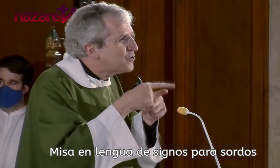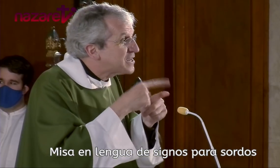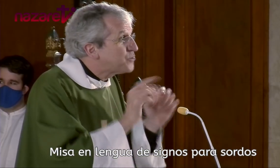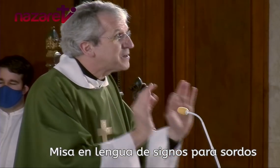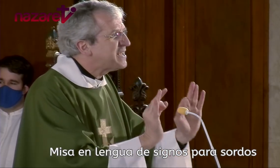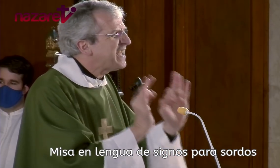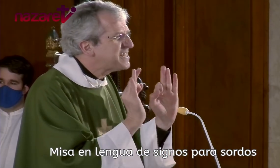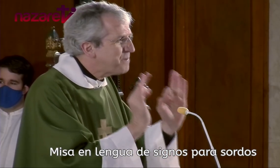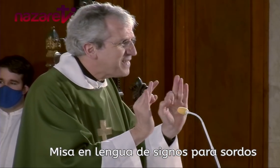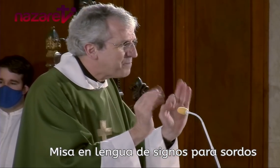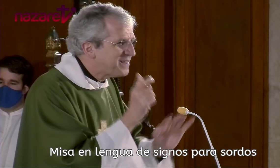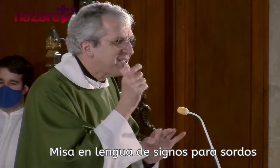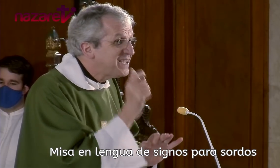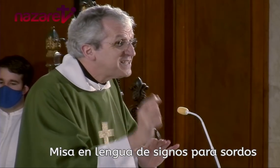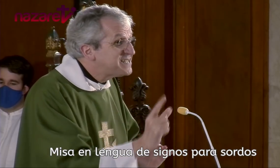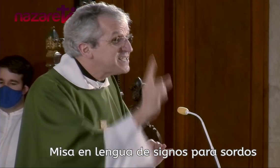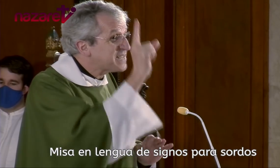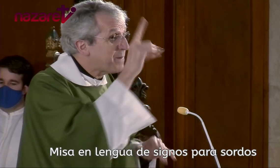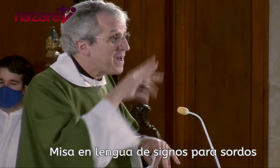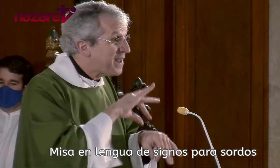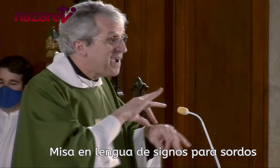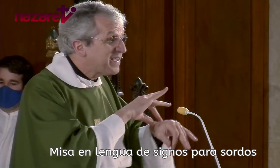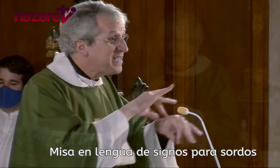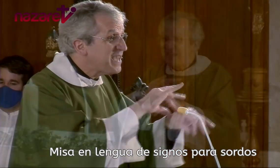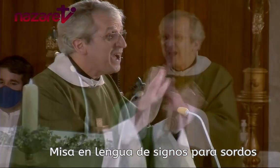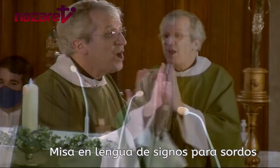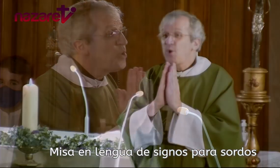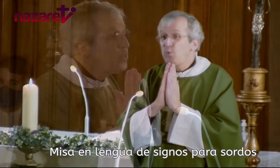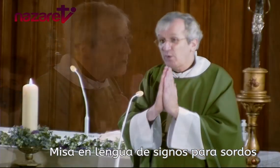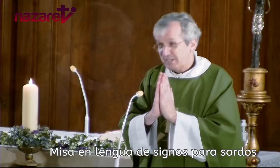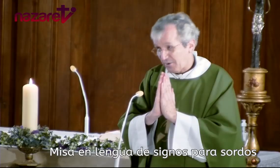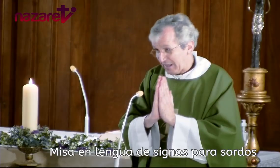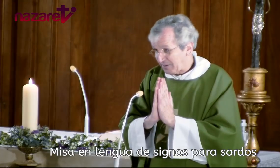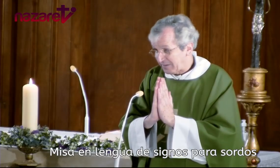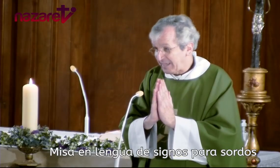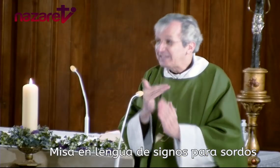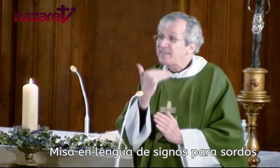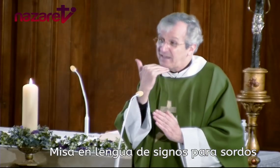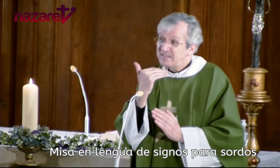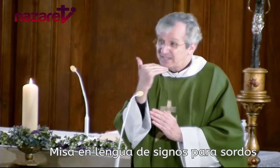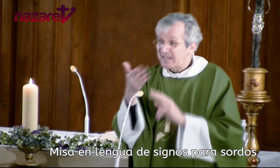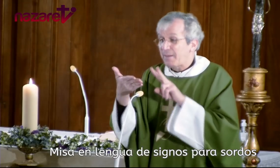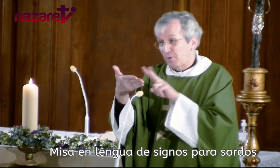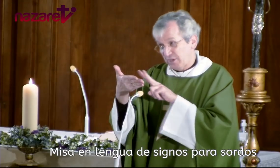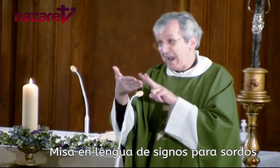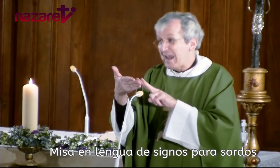cosas nuevas, especialmente si esa palabra guía nuestra oración. Es decir, si sabemos